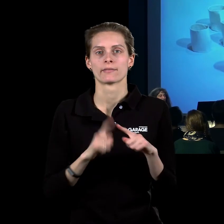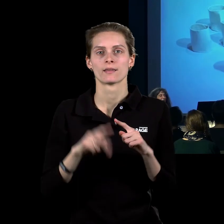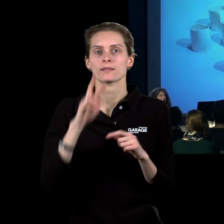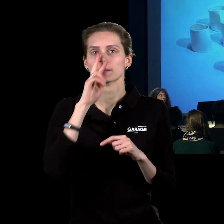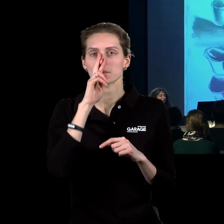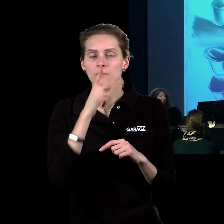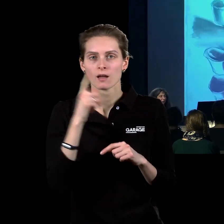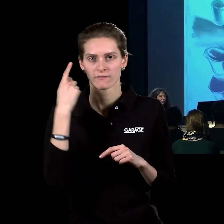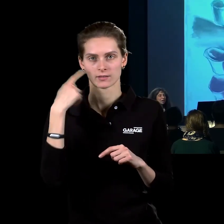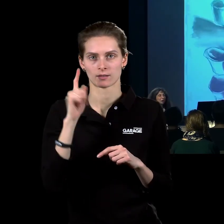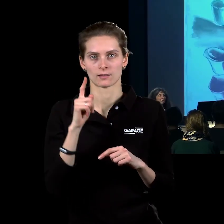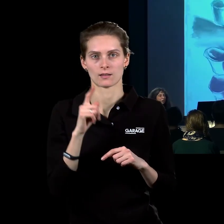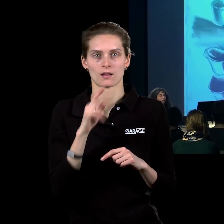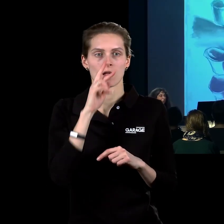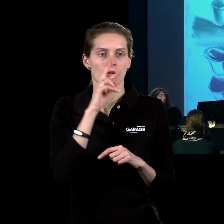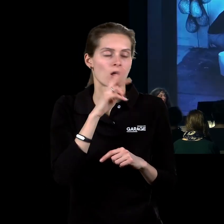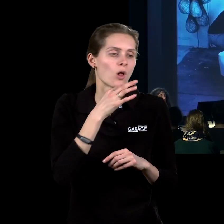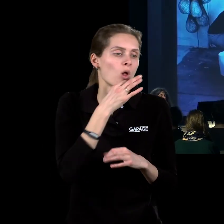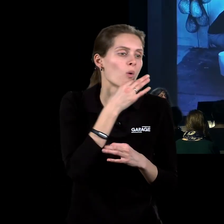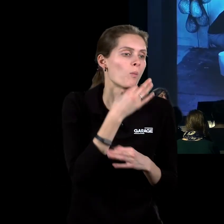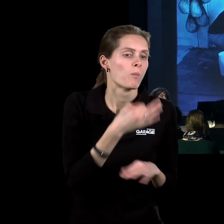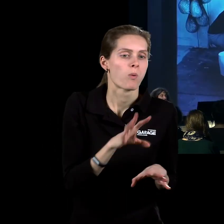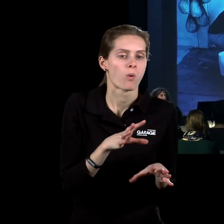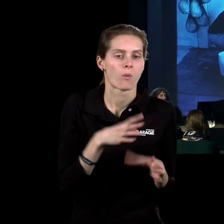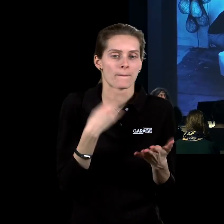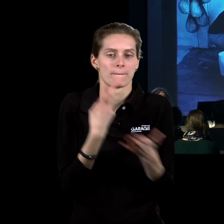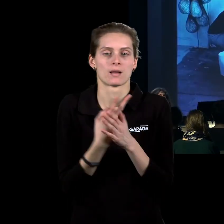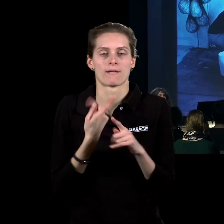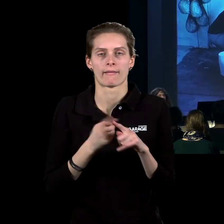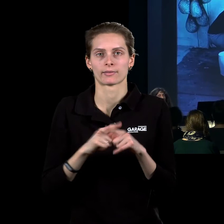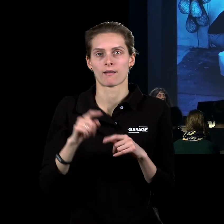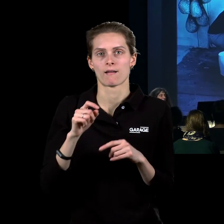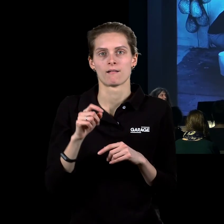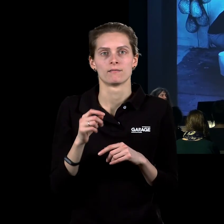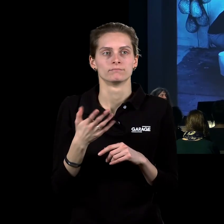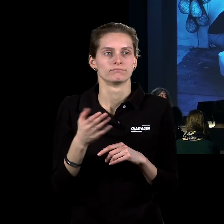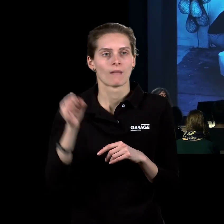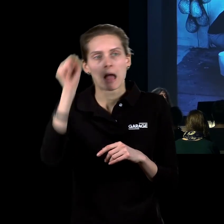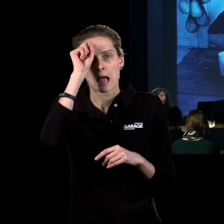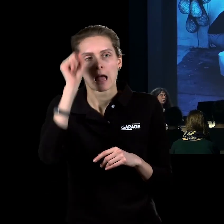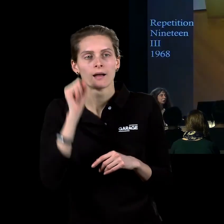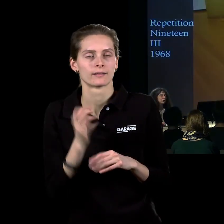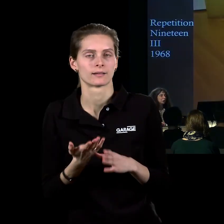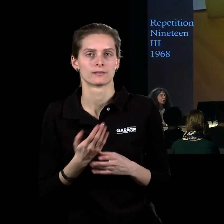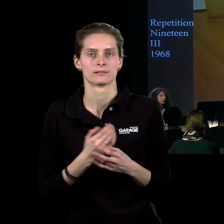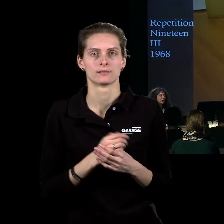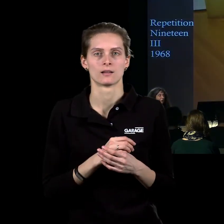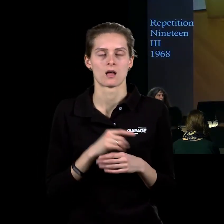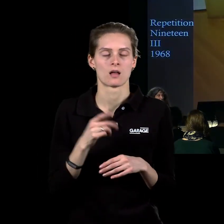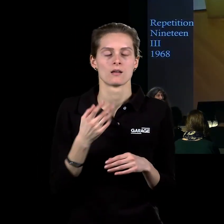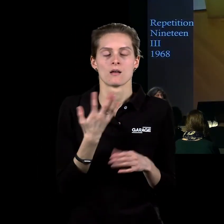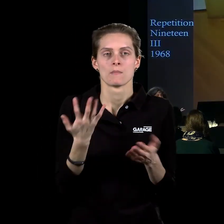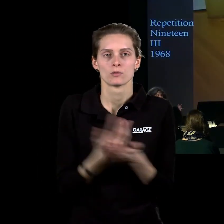любое воплощение идеи – это огрех. Любая, как бы, именно эти огрехи и неправильности – то, что создает